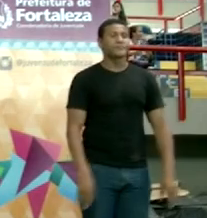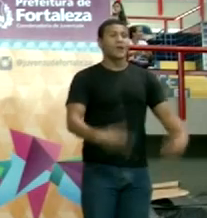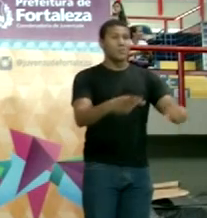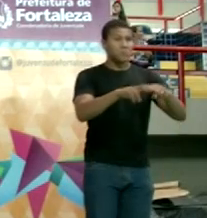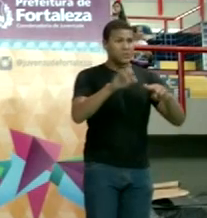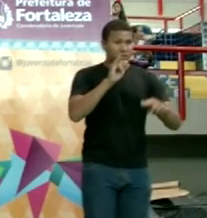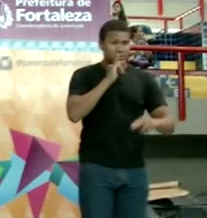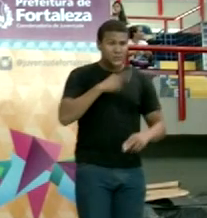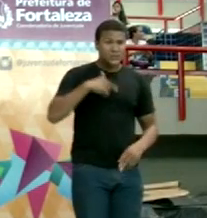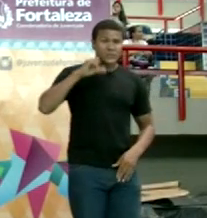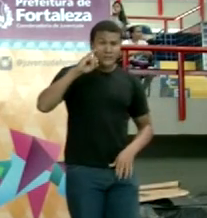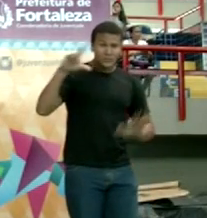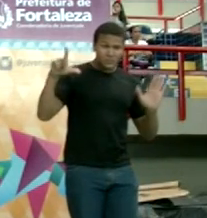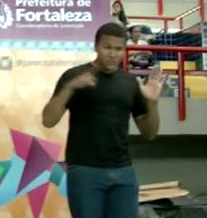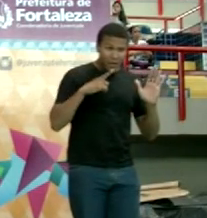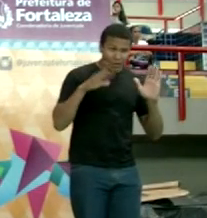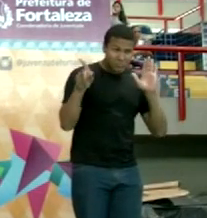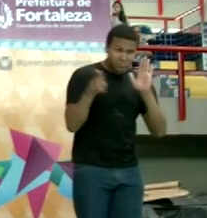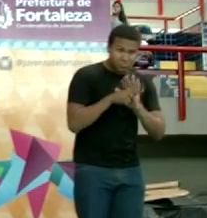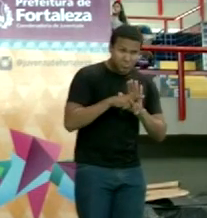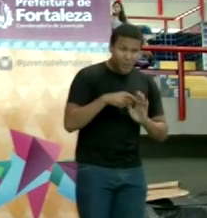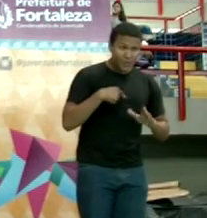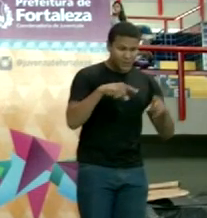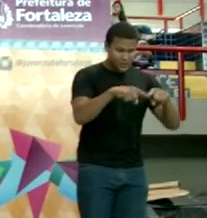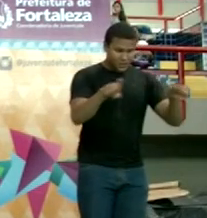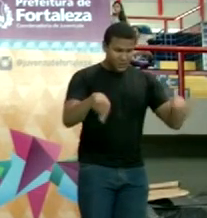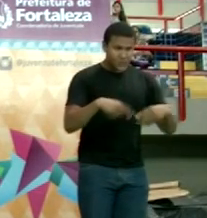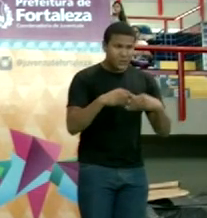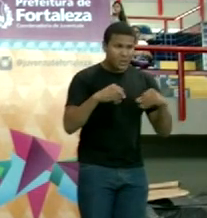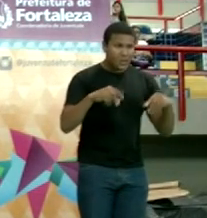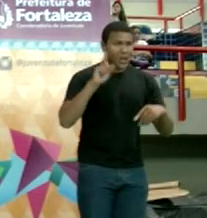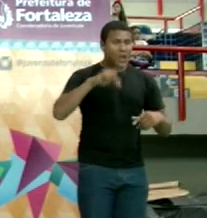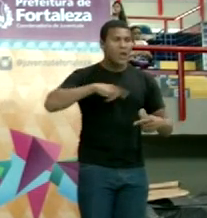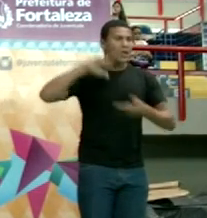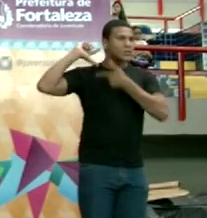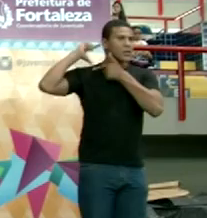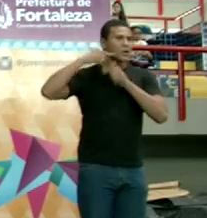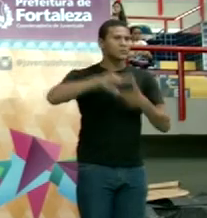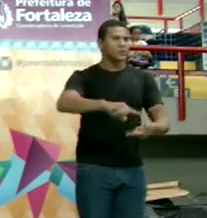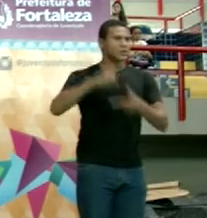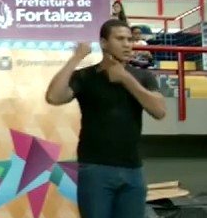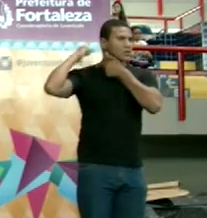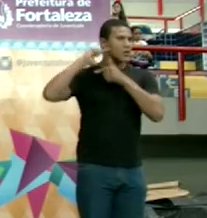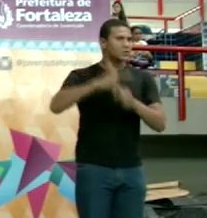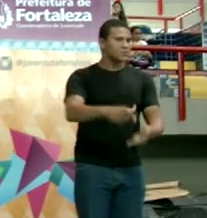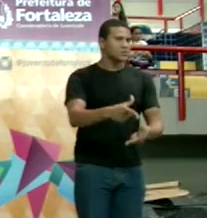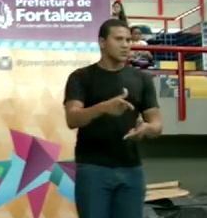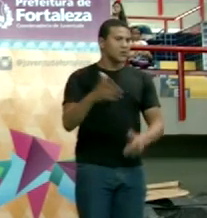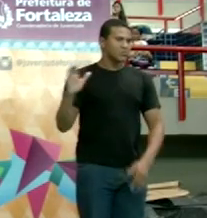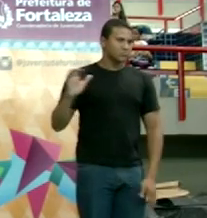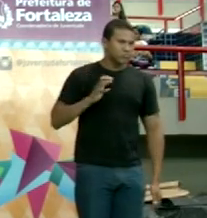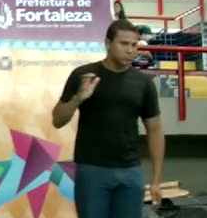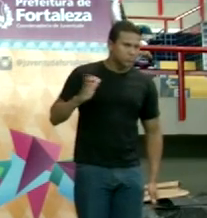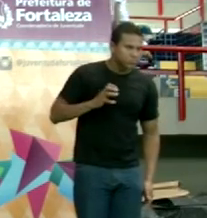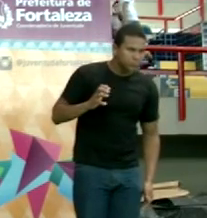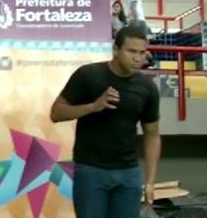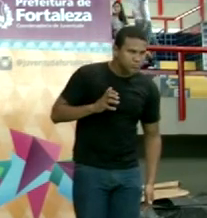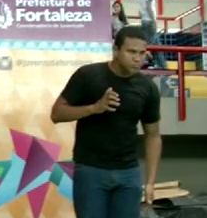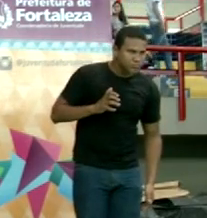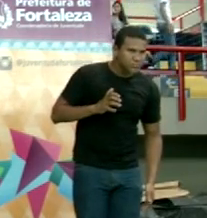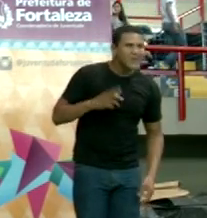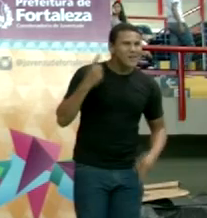que quem possui terra no litoral é uma elite tradicional. Os barões do café,